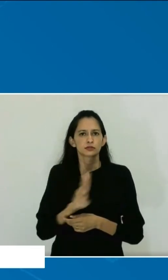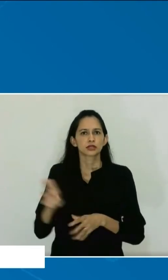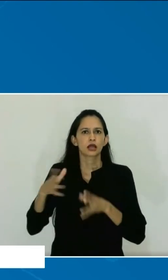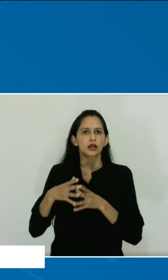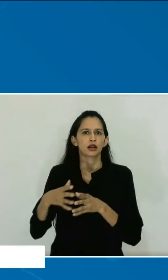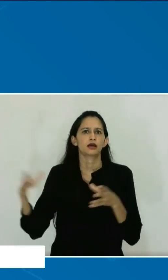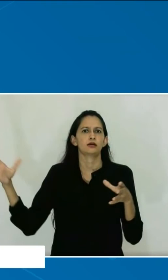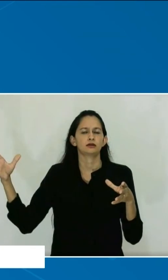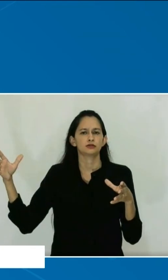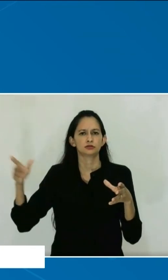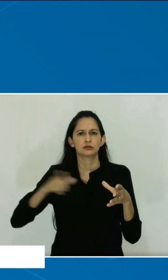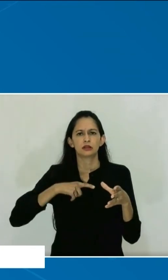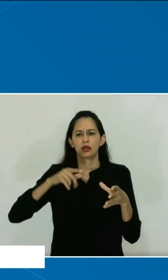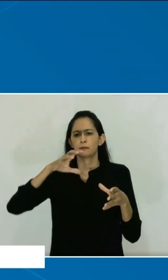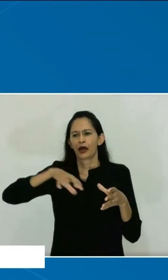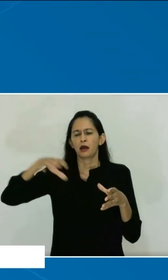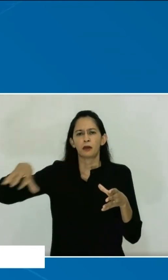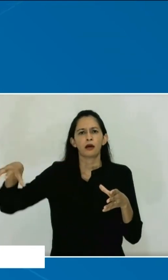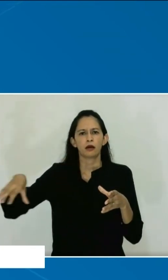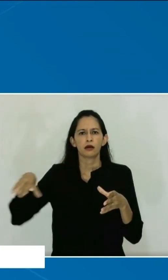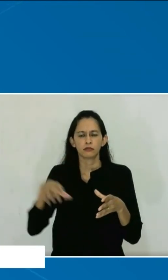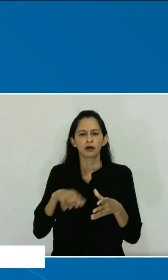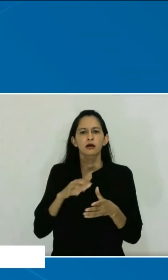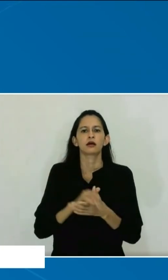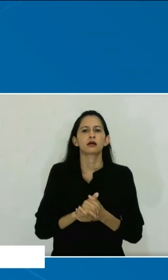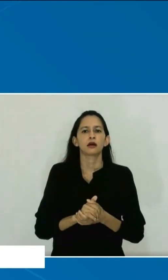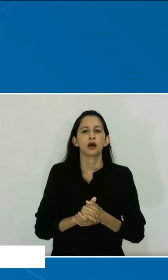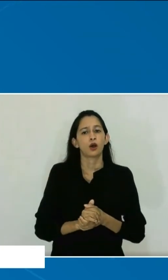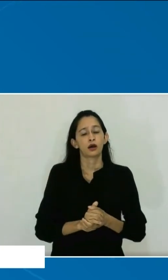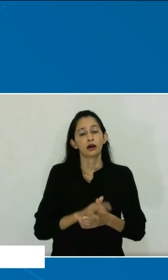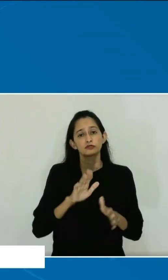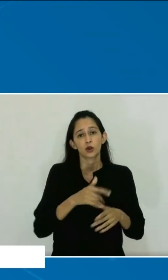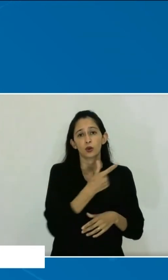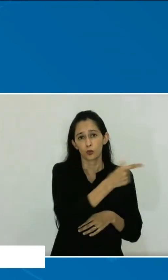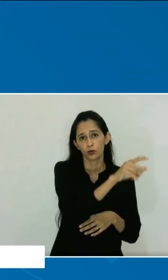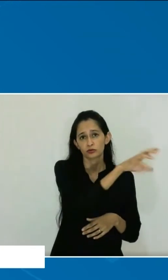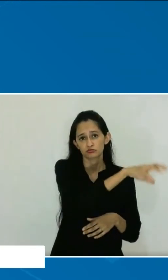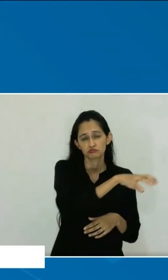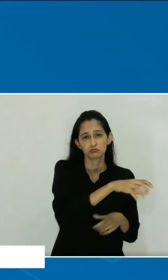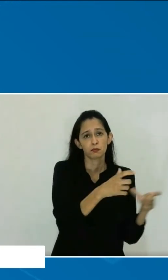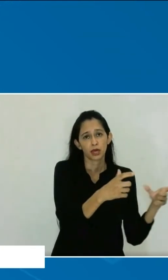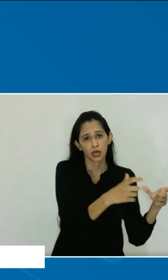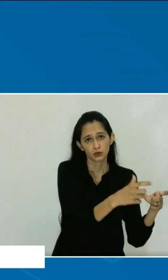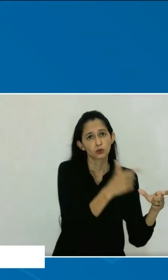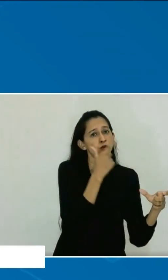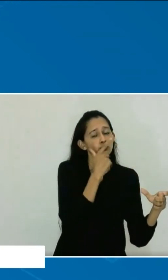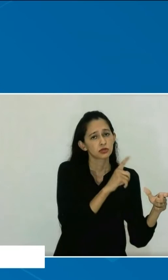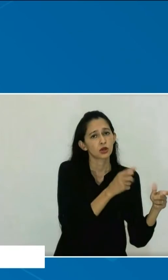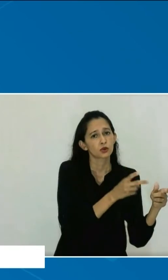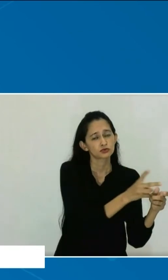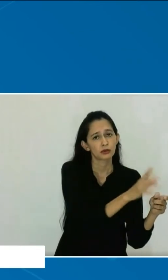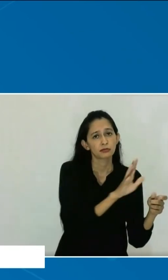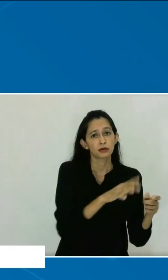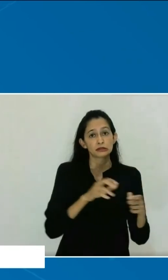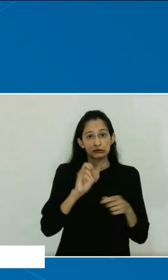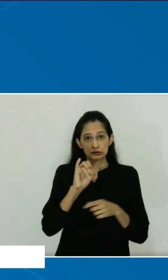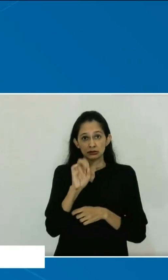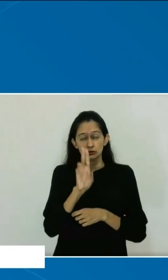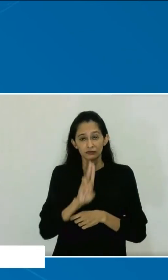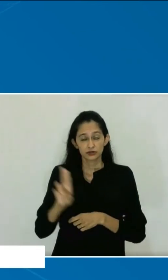talvez as de médio porte tenham um certo controle, mas mesmo assim é um